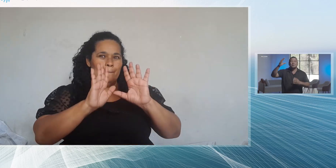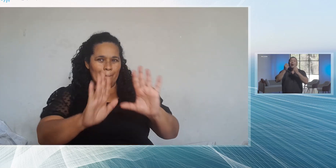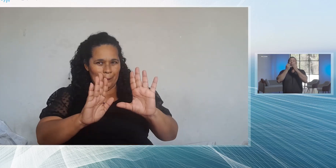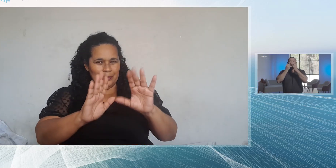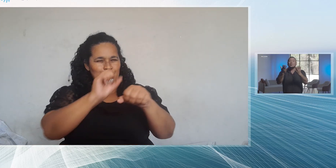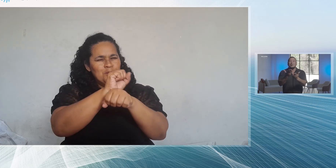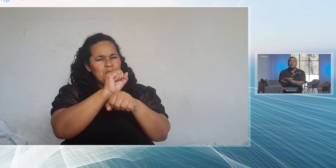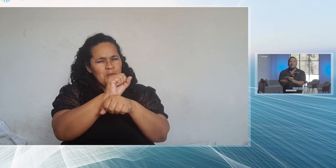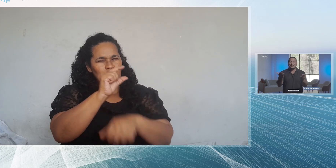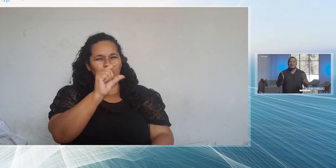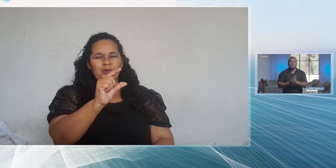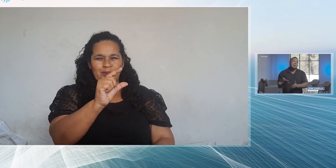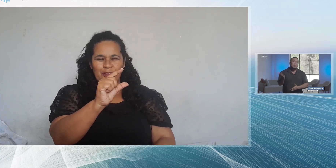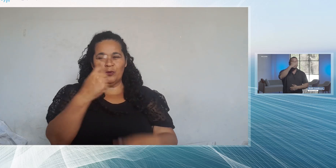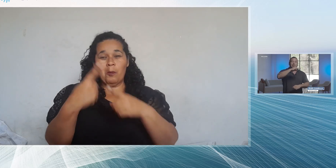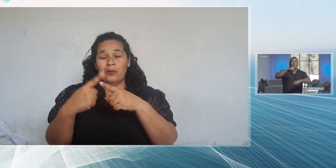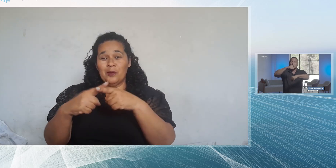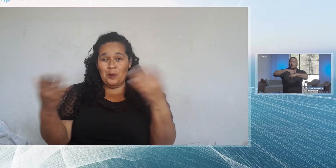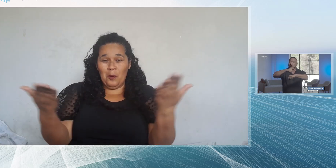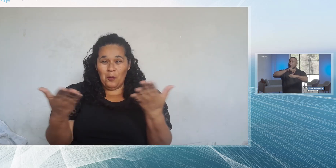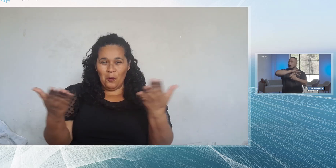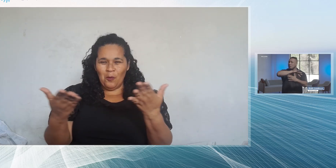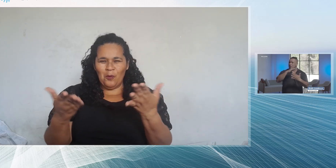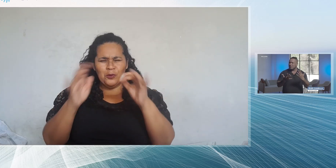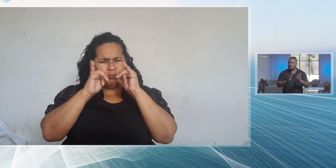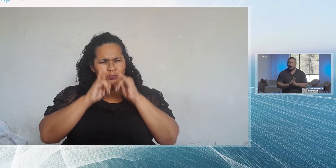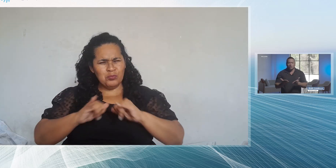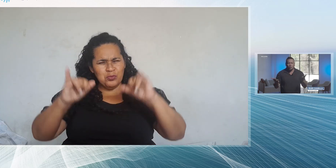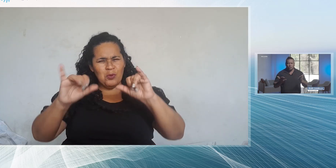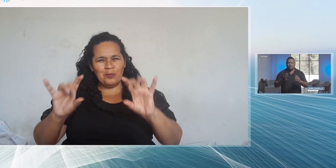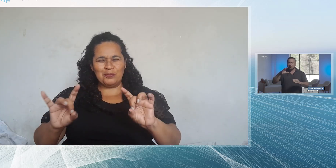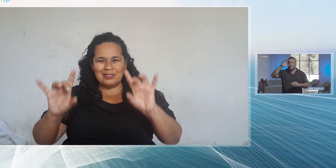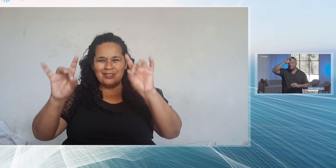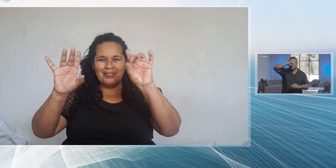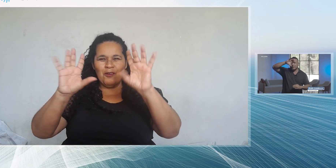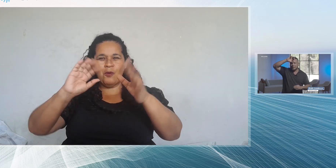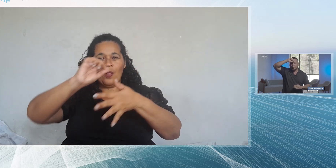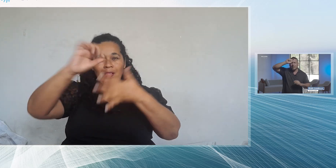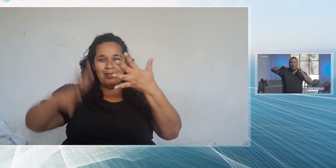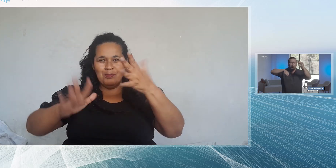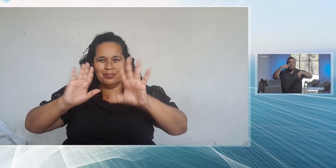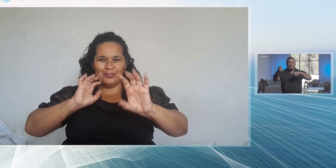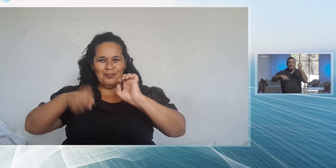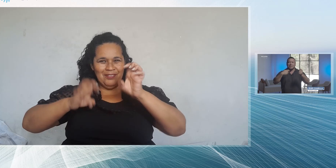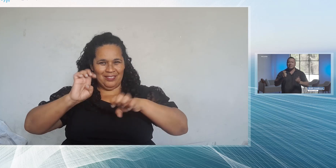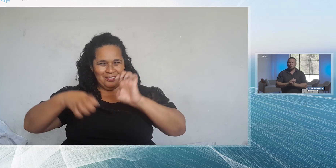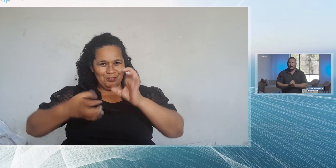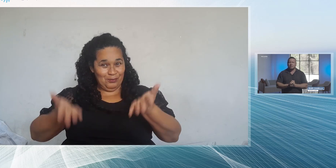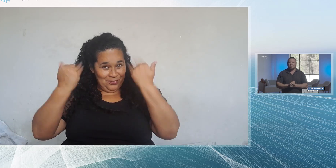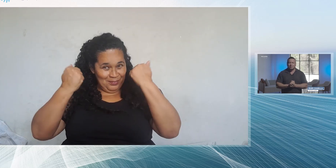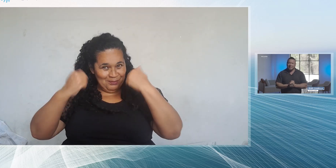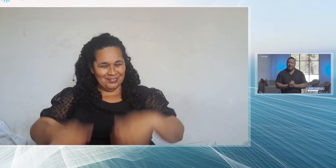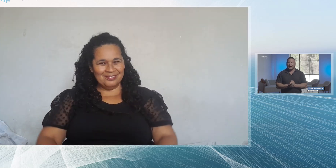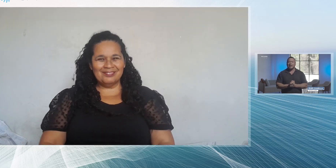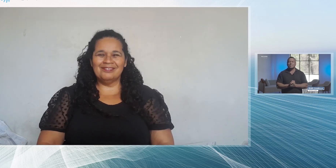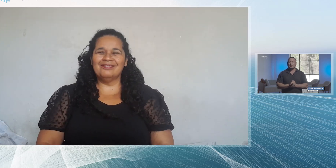Olá pessoal, tudo bem com vocês? Bora então para o nosso Momento Libras. E hoje vamos aprender aí alguns sinais relacionados